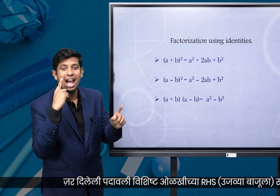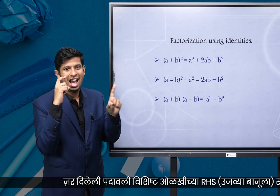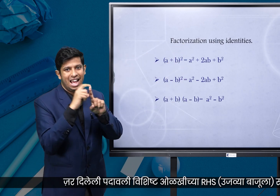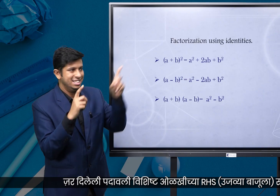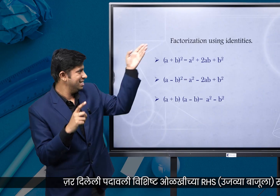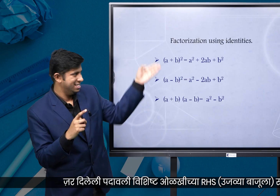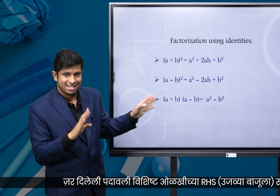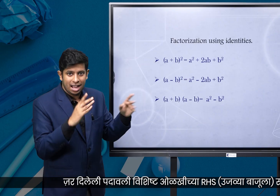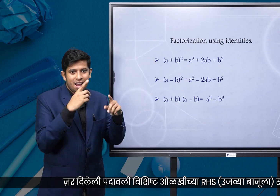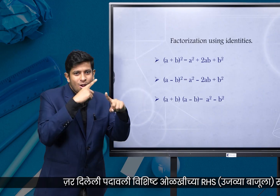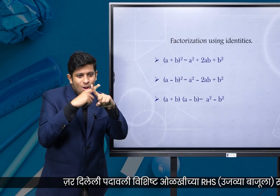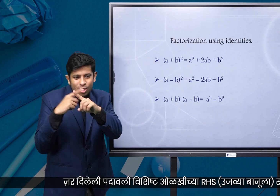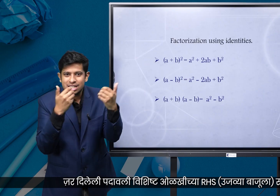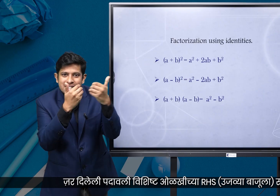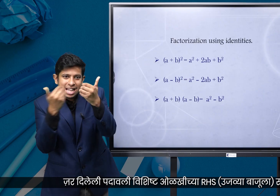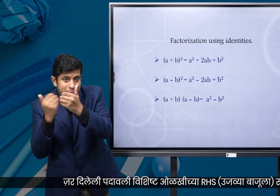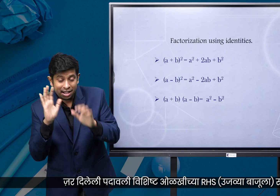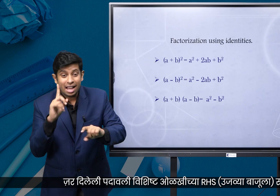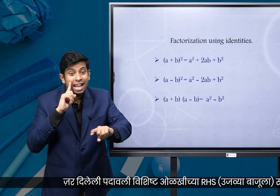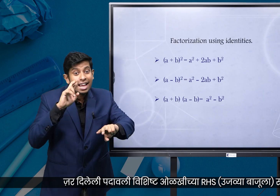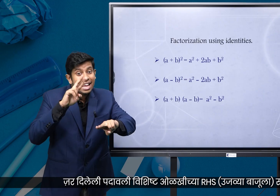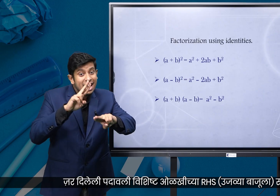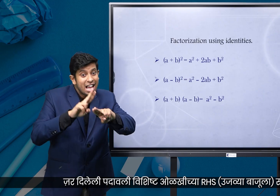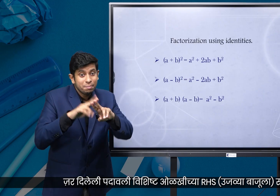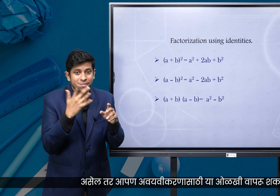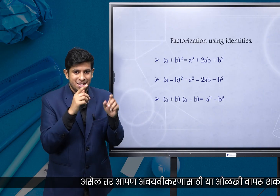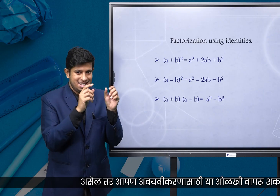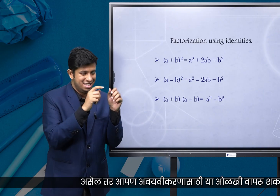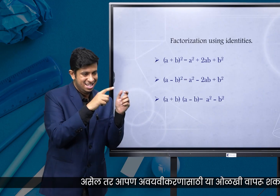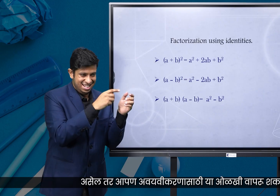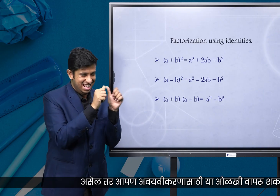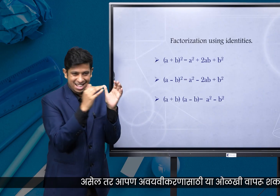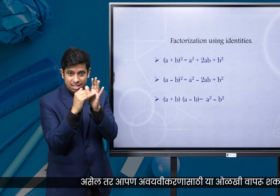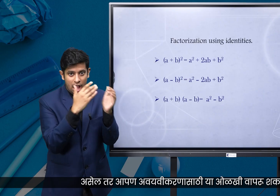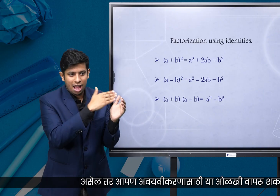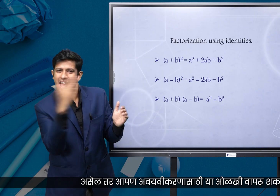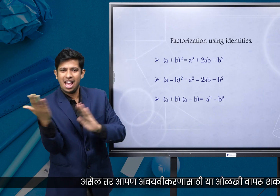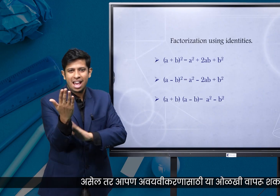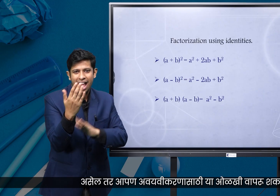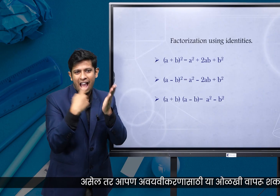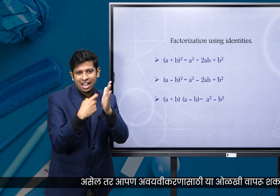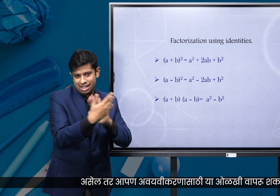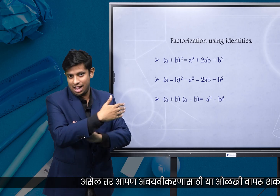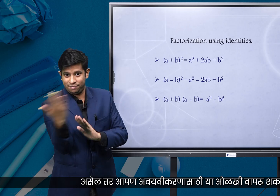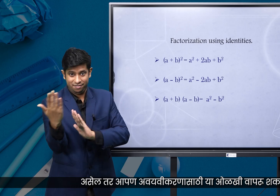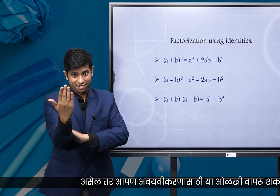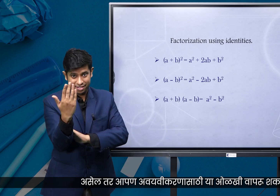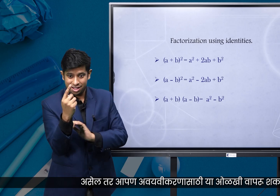ओळखीच्या RHS उजव्या बाजूला स्वरूपात असेल तर आपण अवयवीकरणासाठी या ओळखी